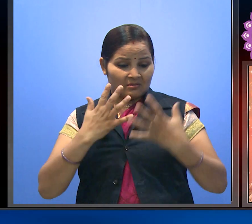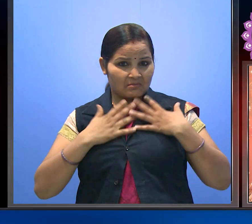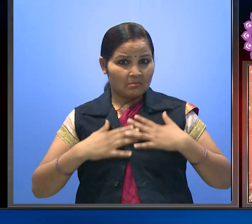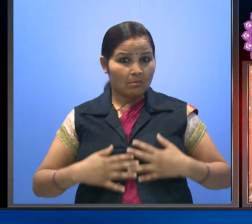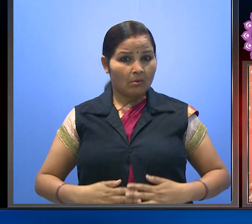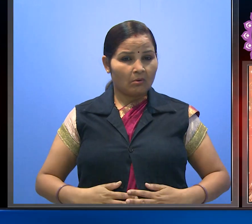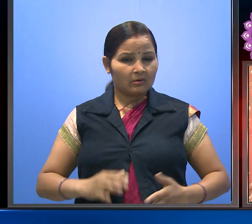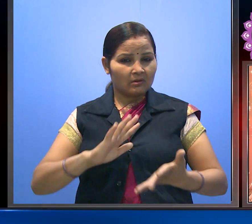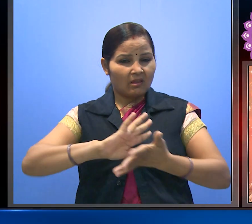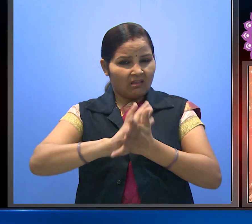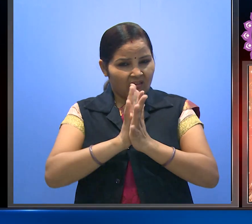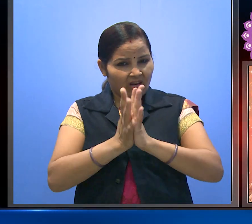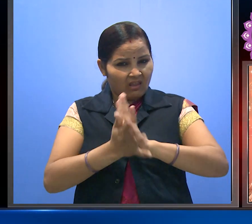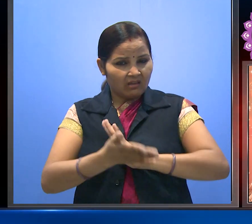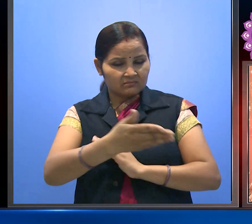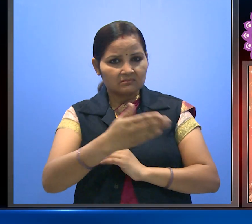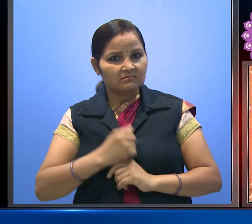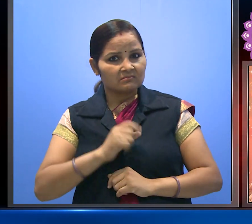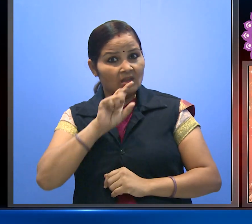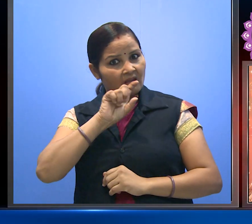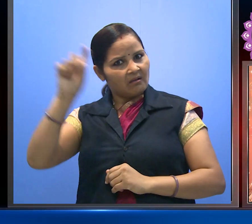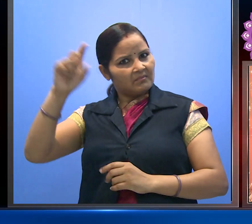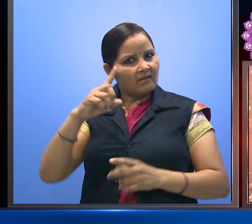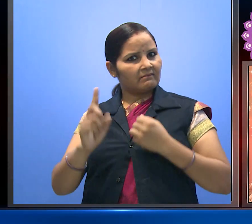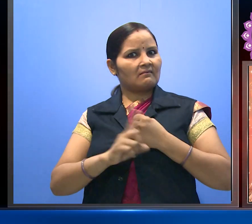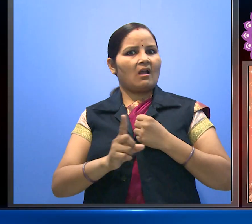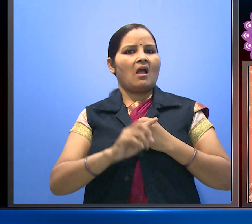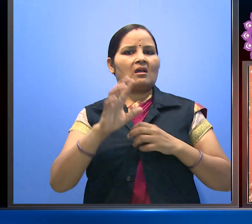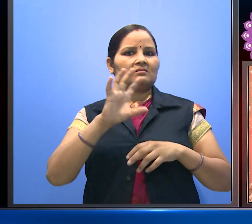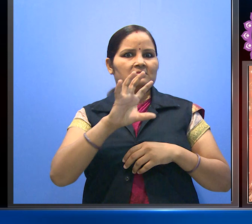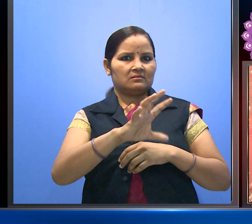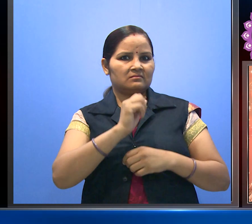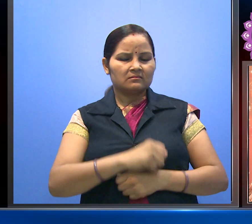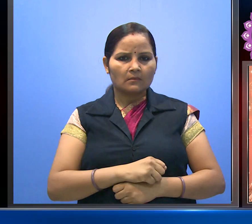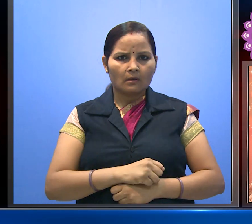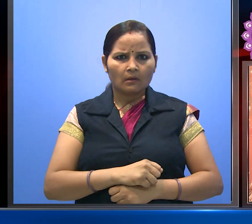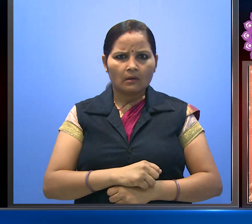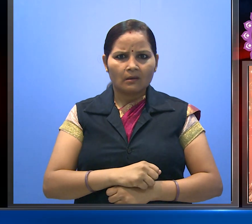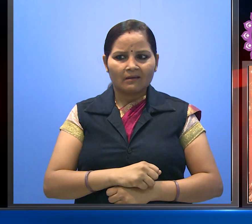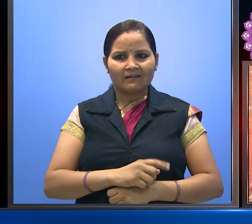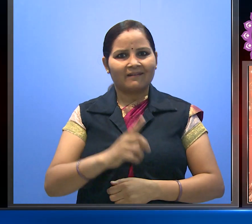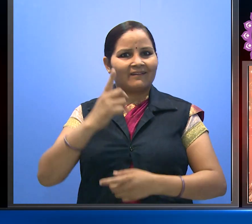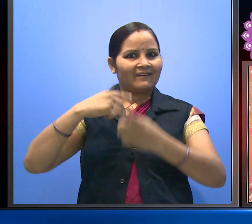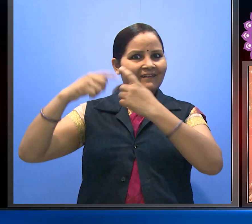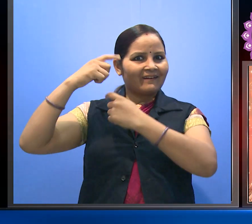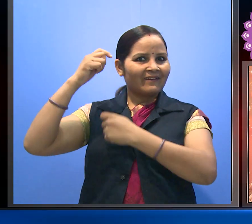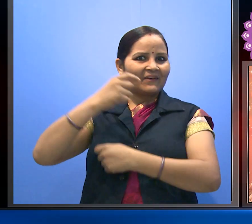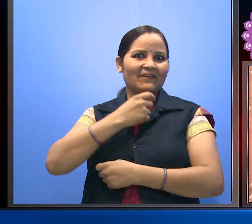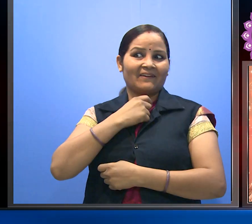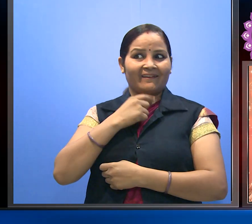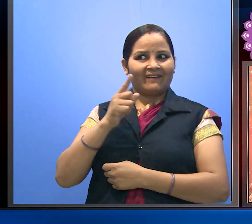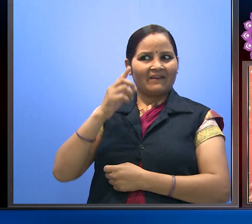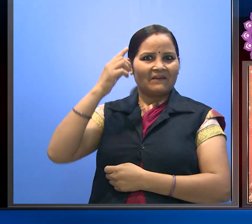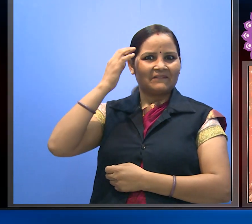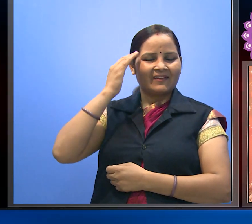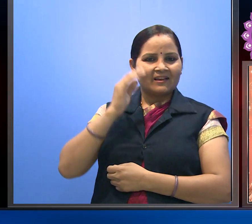का शोषण कर रहे थे। ऐसे धमकाने लगी। विवेकानंद जी बड़े चतुर थे,